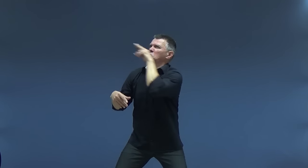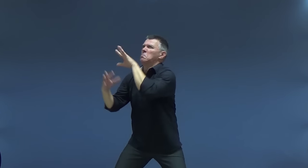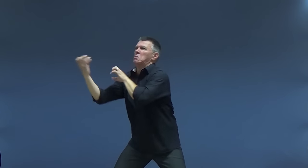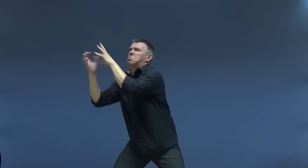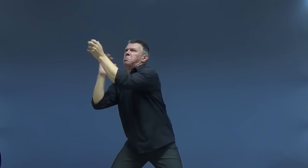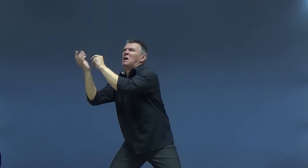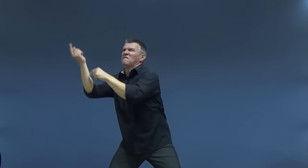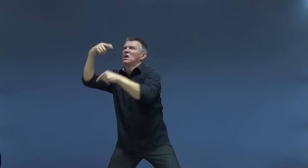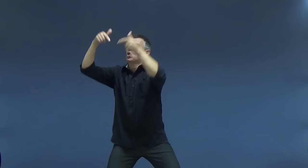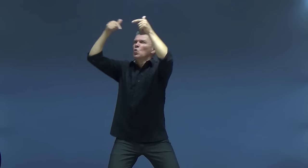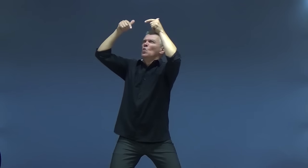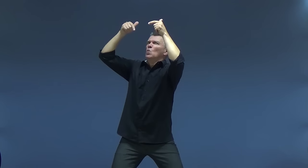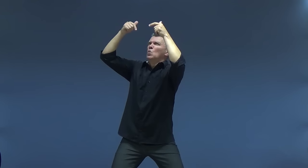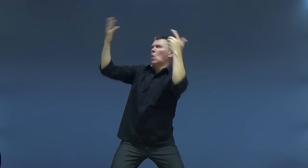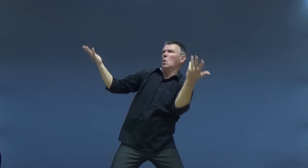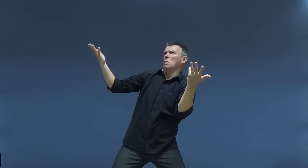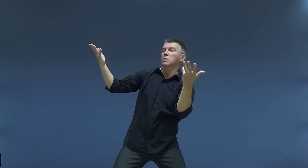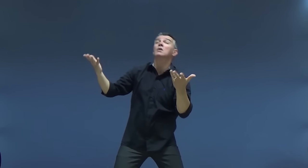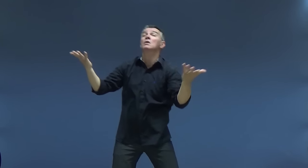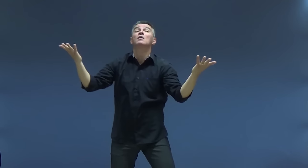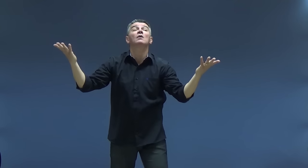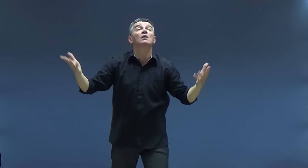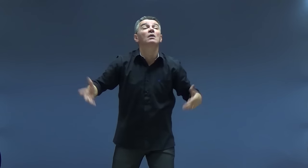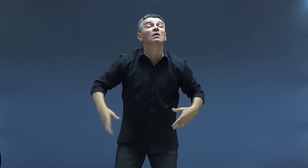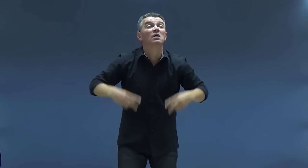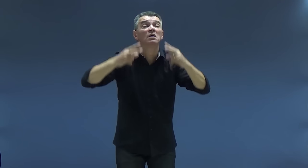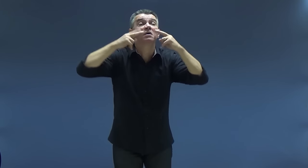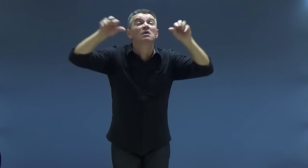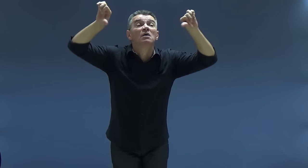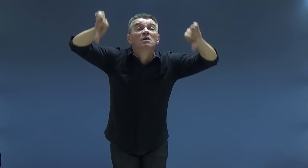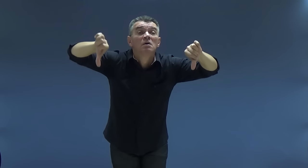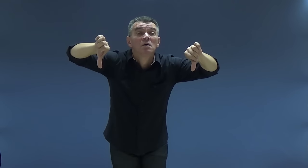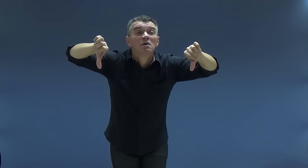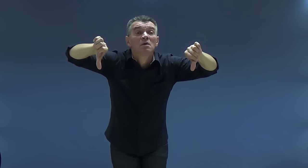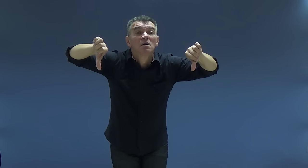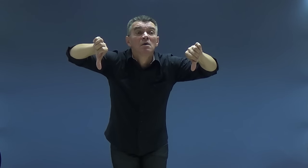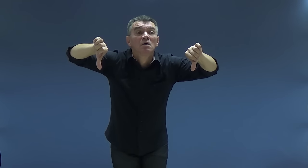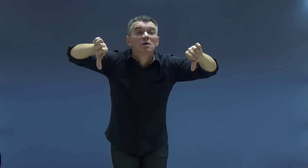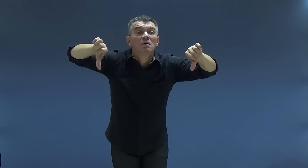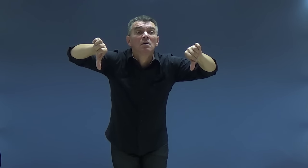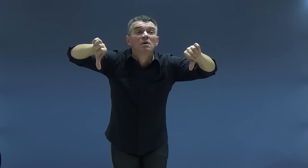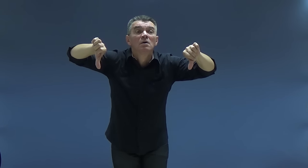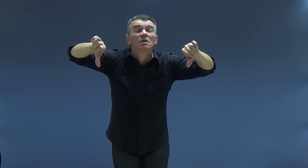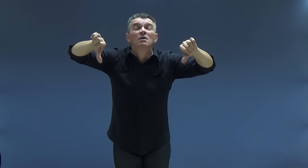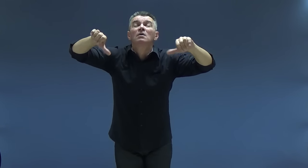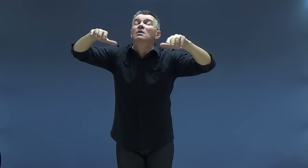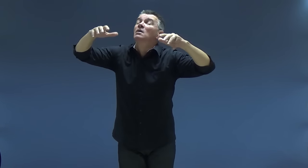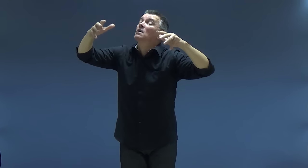mas você fez isso com a minha mãe que eu já vi, você vê que está agindo diferente, e daí? Que testemunho é esse que você está